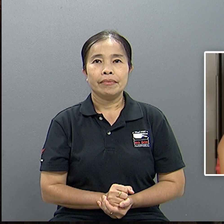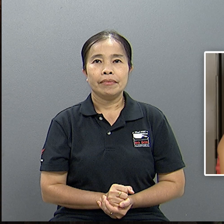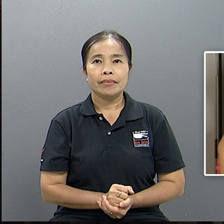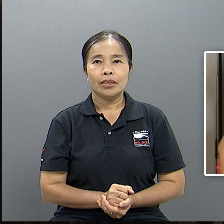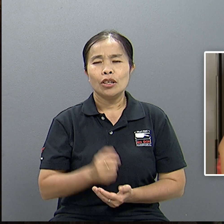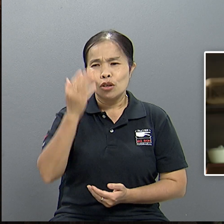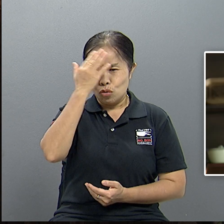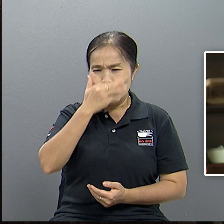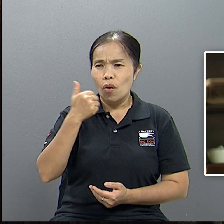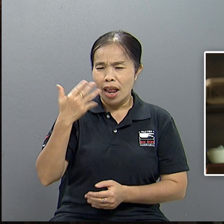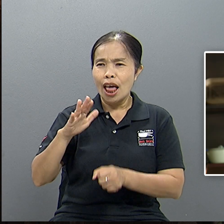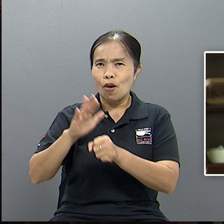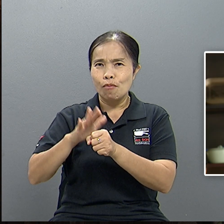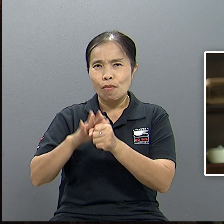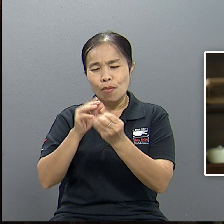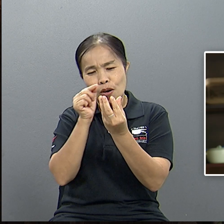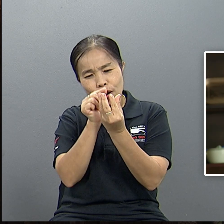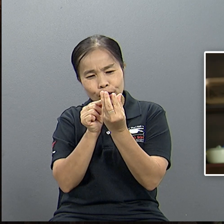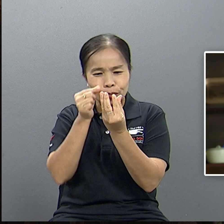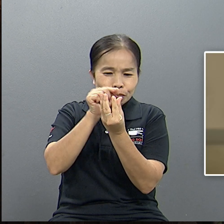แล้วแม่อ่อน